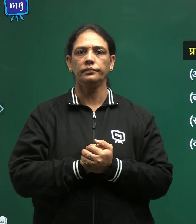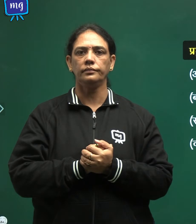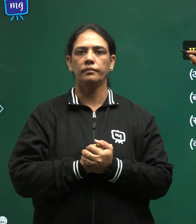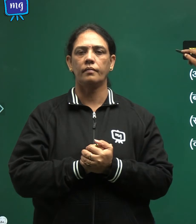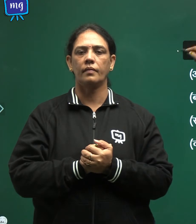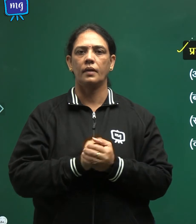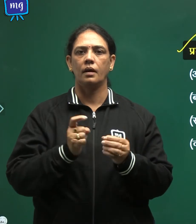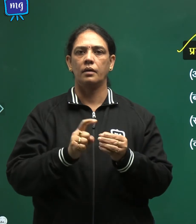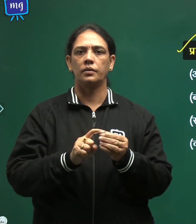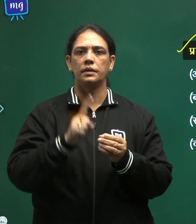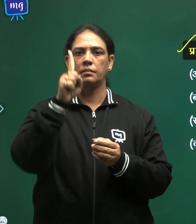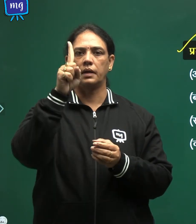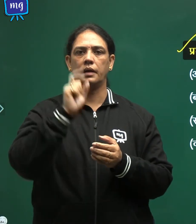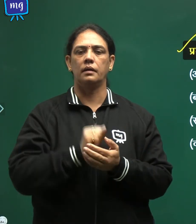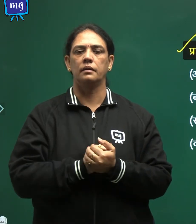प्रश्न नंबर 1,